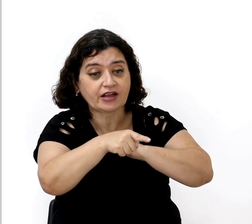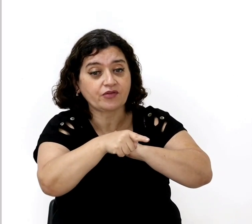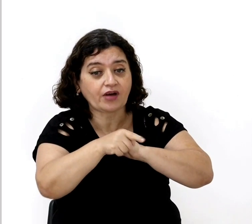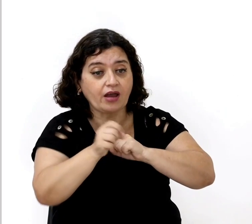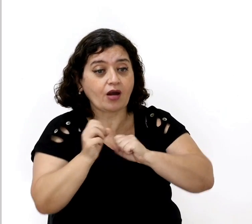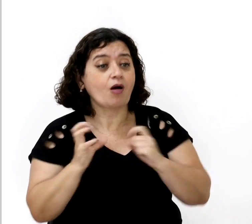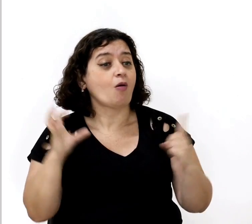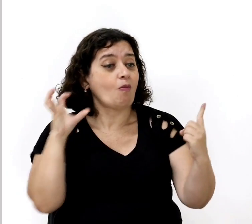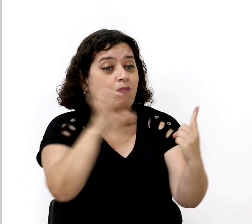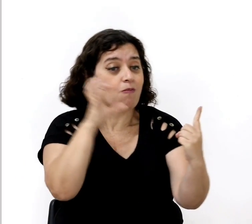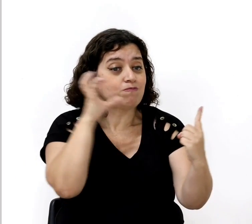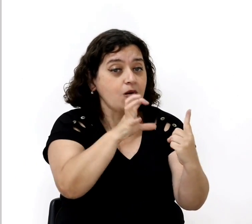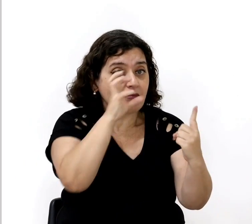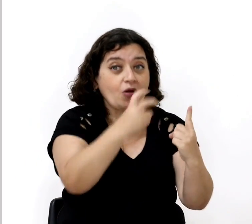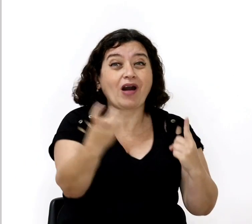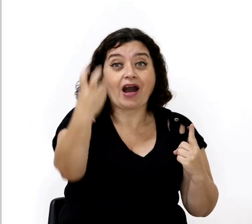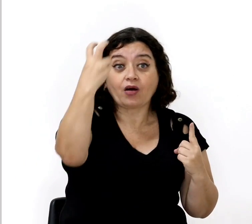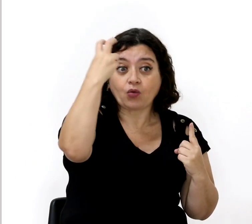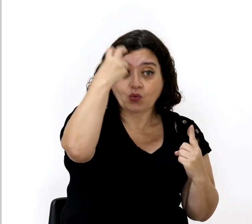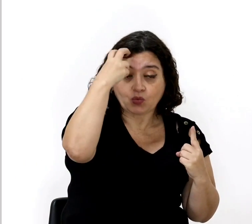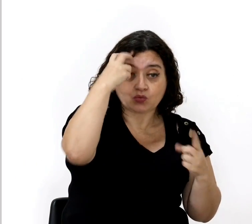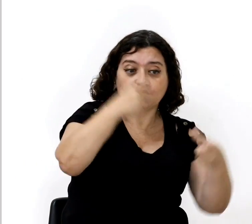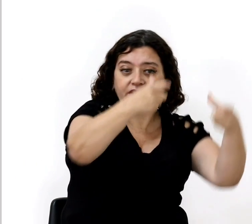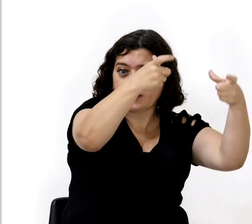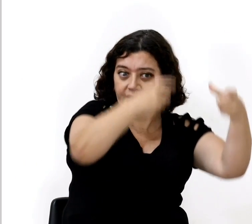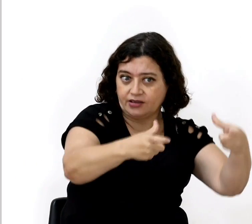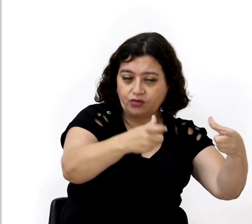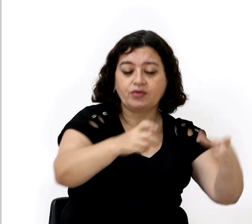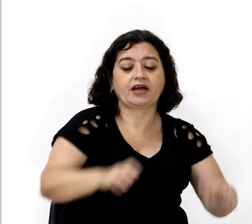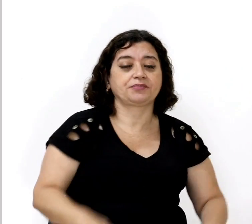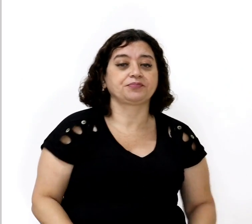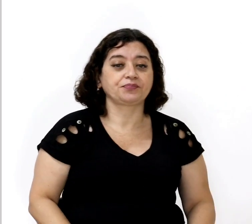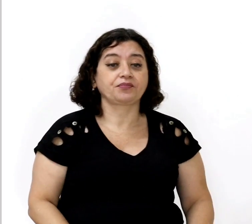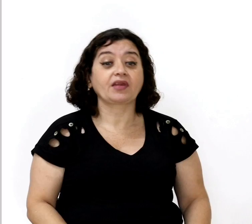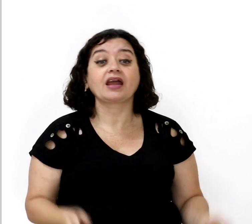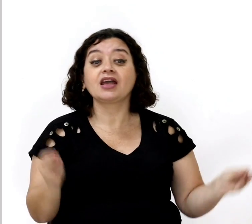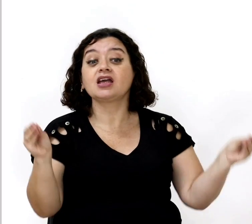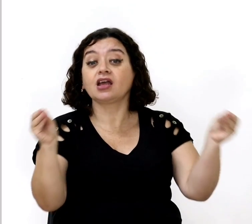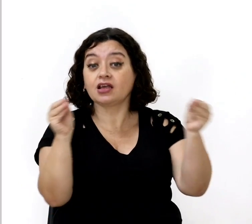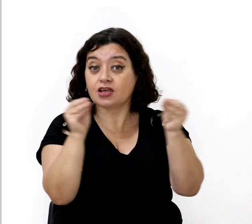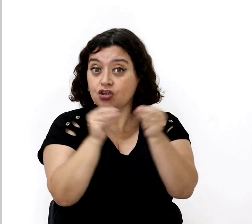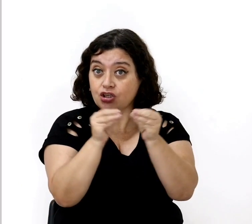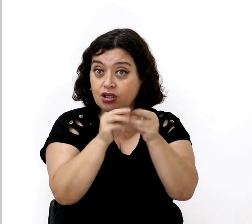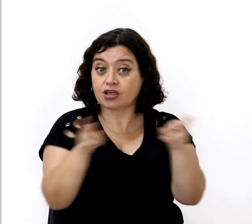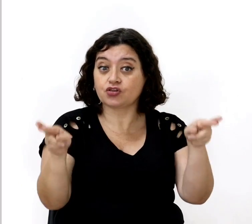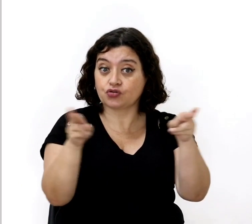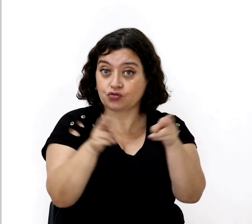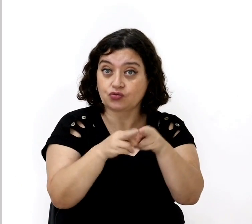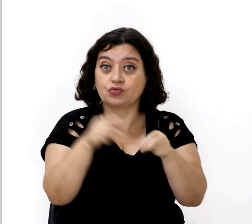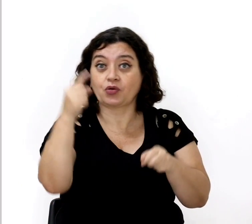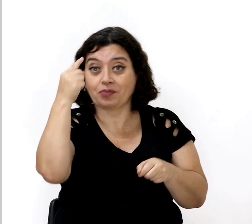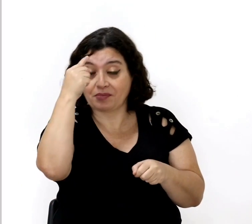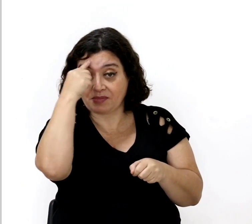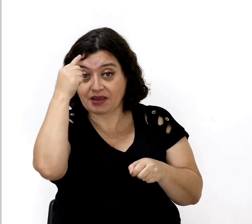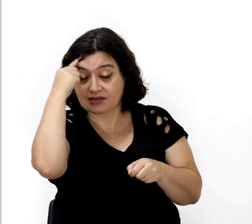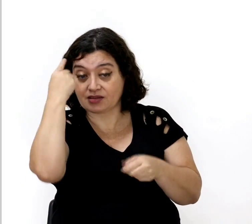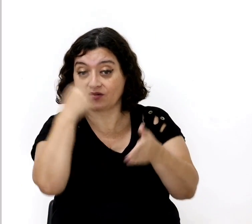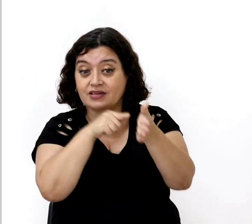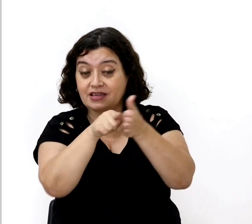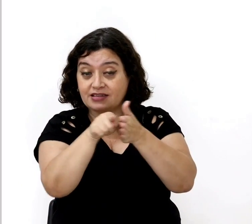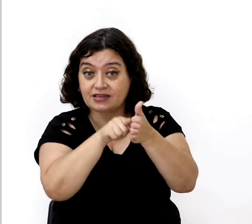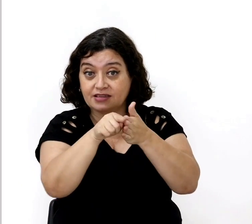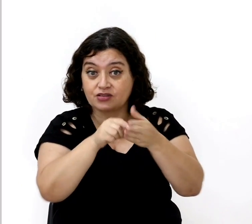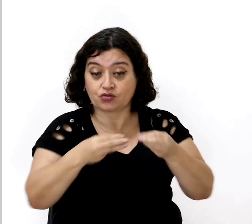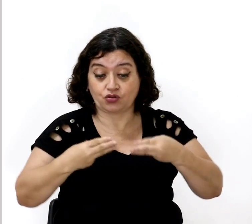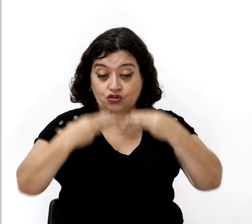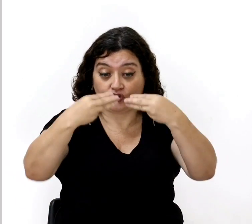forma, influenciar a cultura, né? Essa é a ideia. Aí, em resumo aqui, pensando nessas